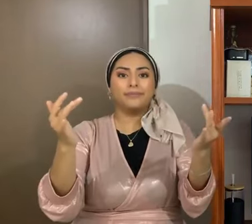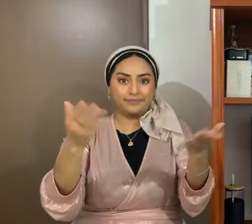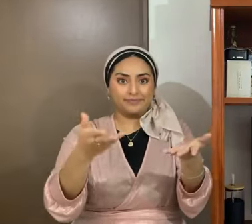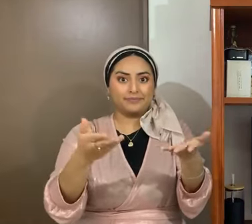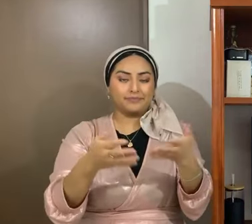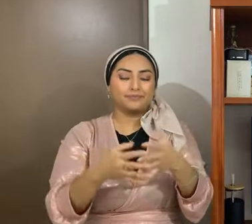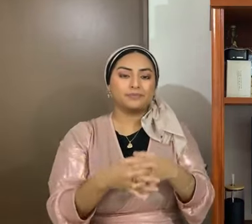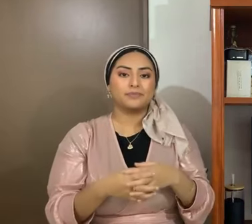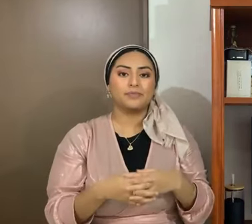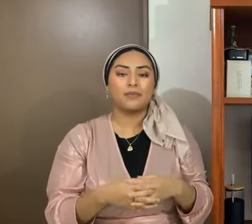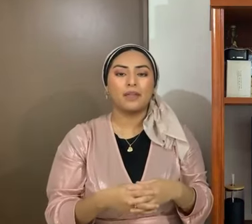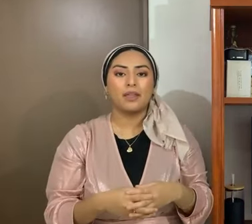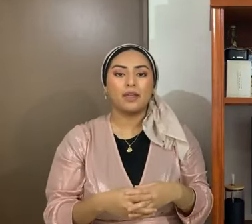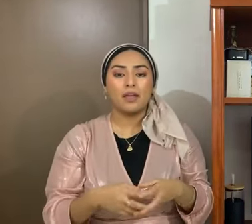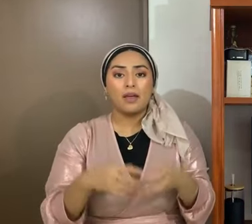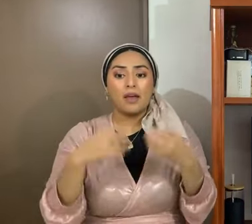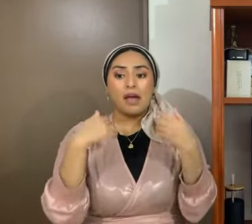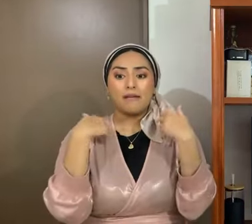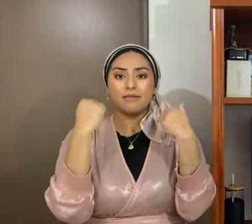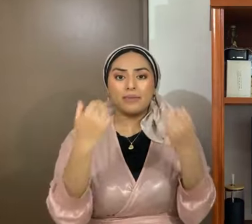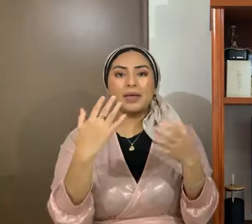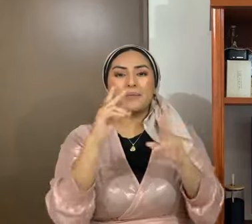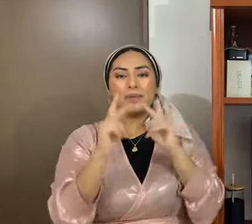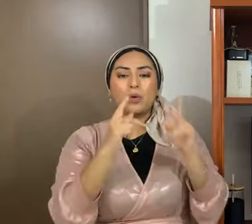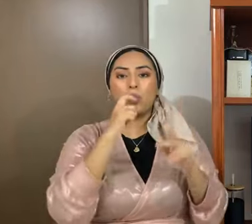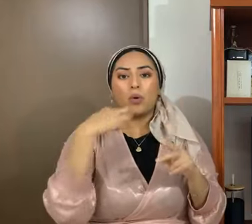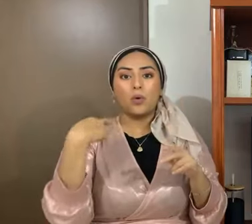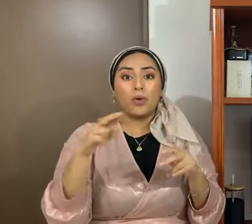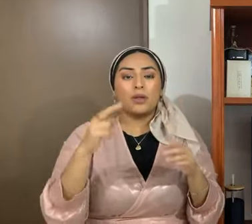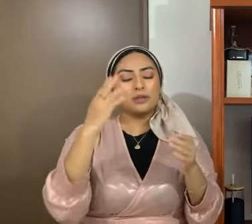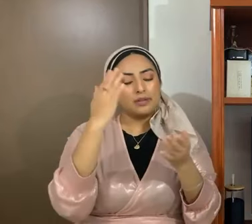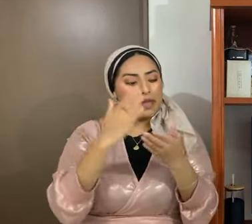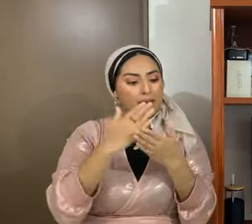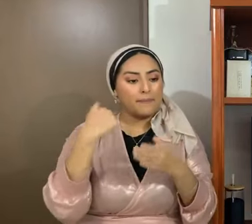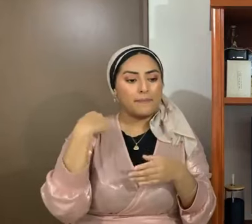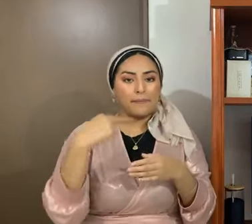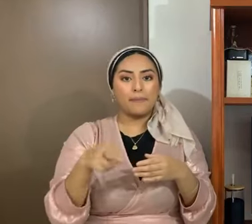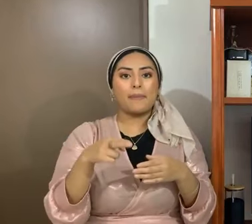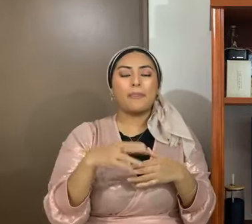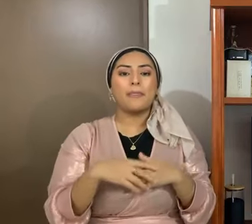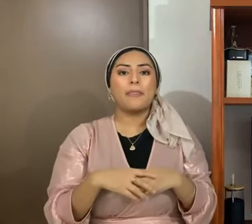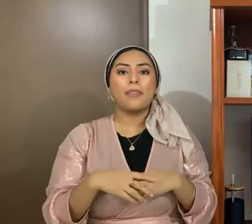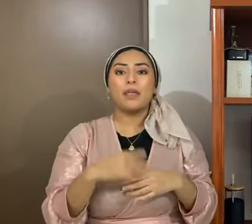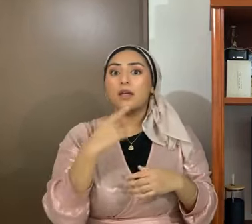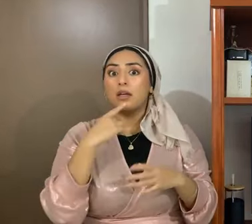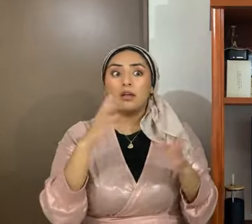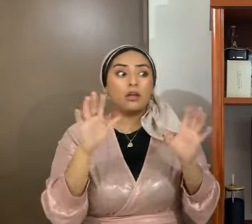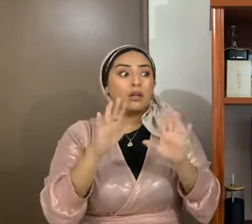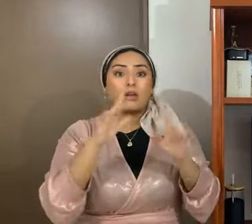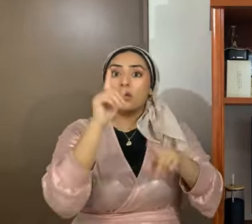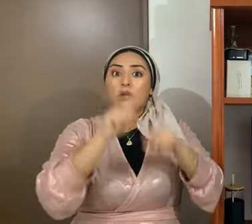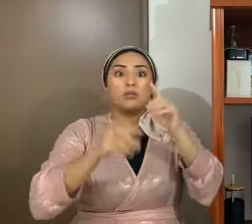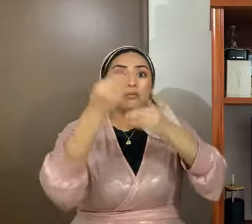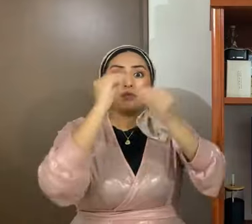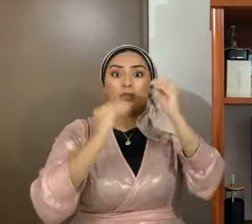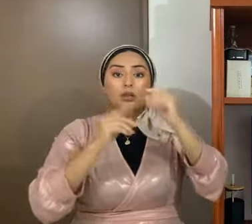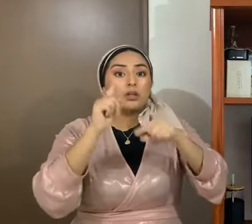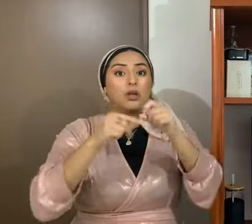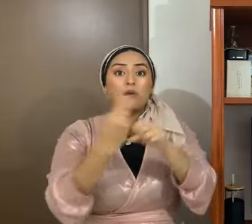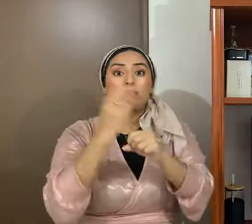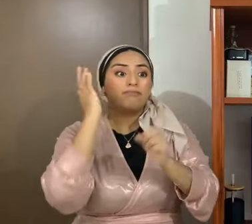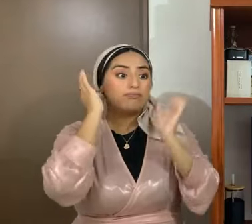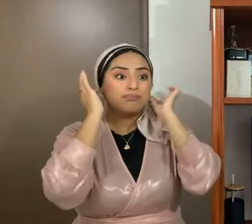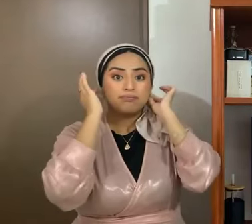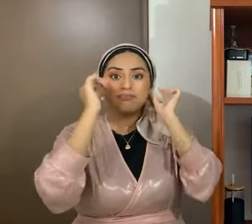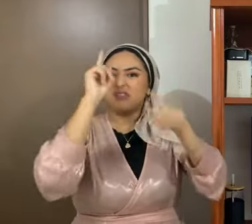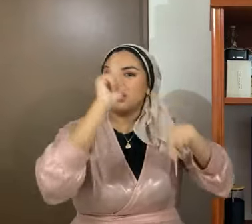está, ¿sí? Porque hay muchos religiosos, ya quítense los religiosos, los que son así, que dicen, no te puedes maquillar, no puedes usar aretes,